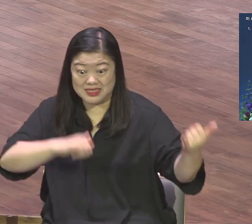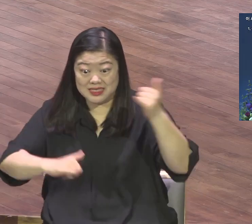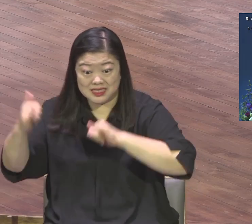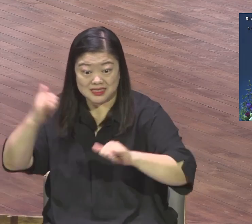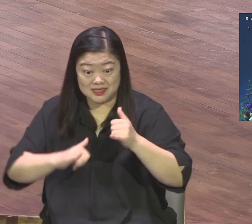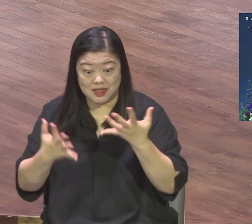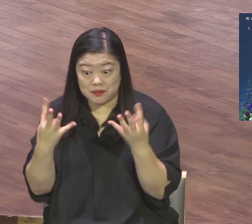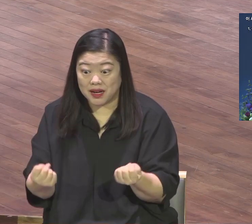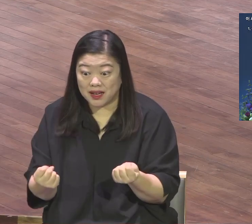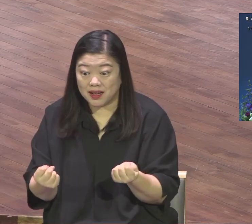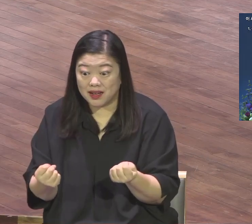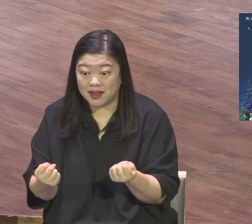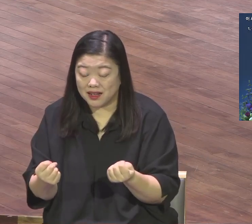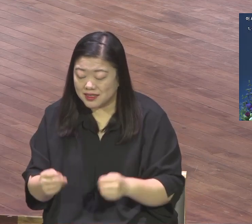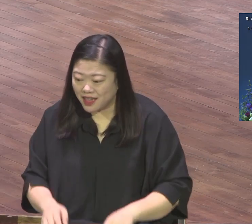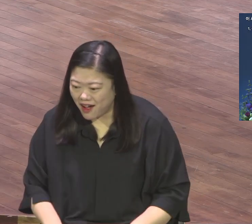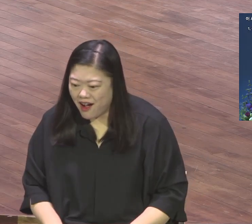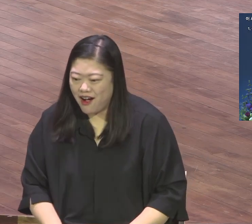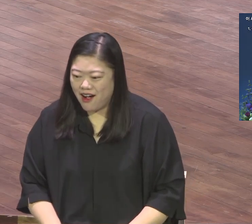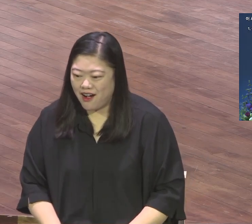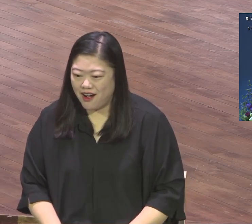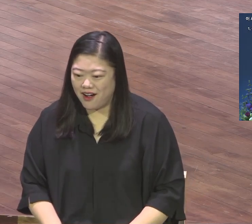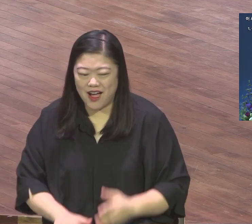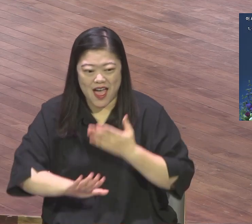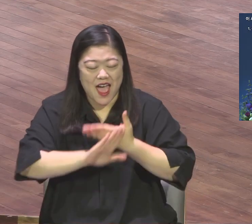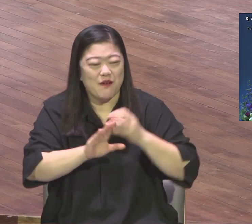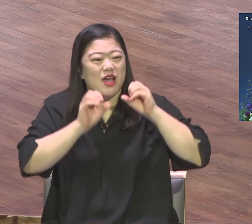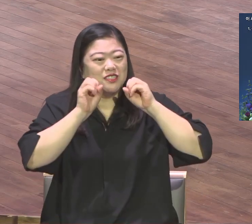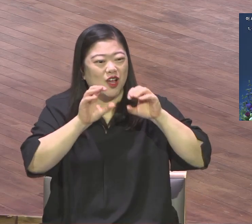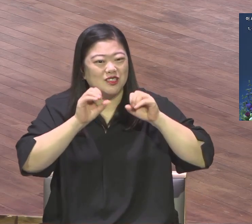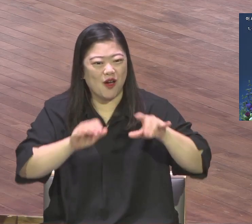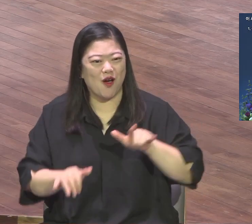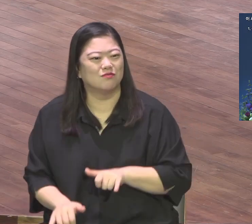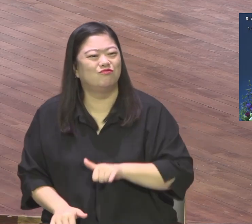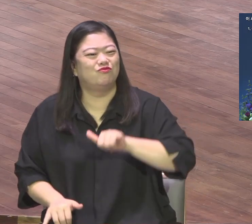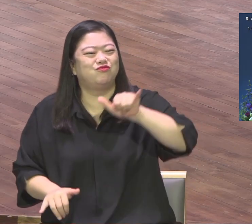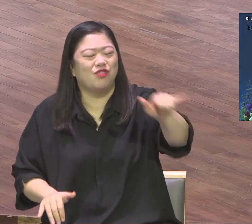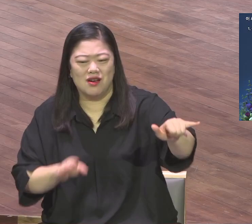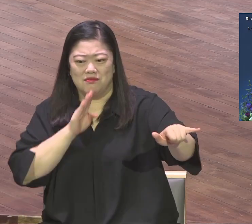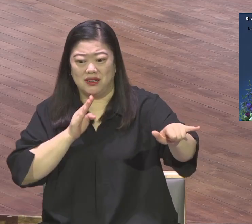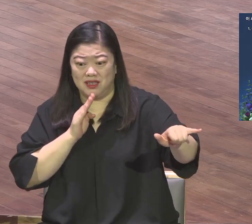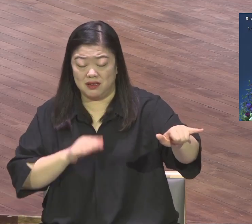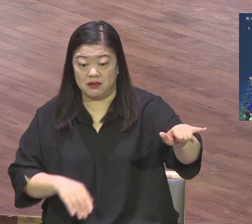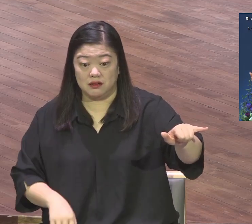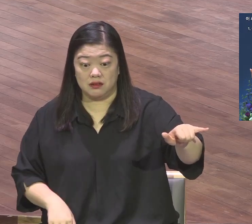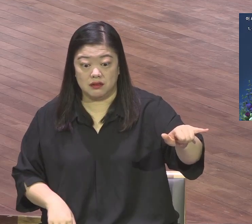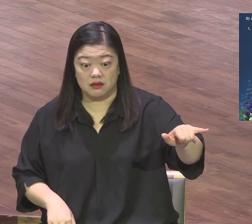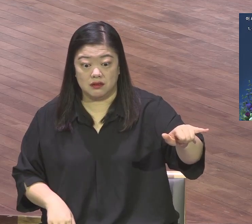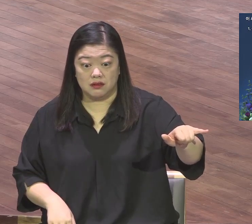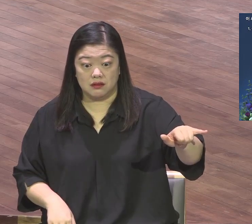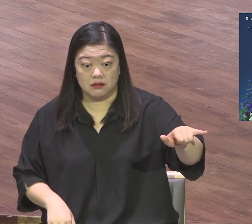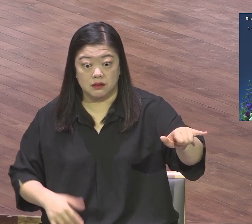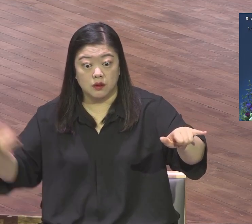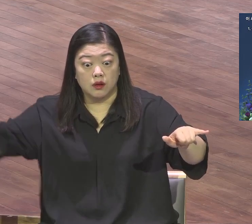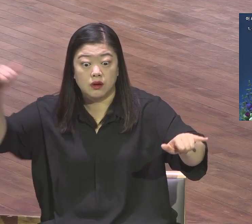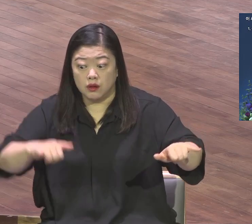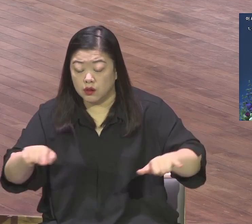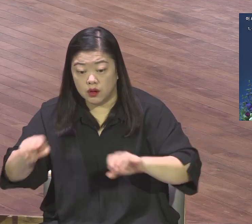가짜 아닙니까? 그 가짜. 뭐 선교하자고 막 선교교회. 아니 지금 다민족 와